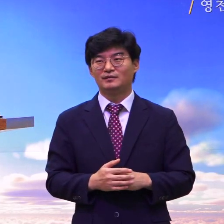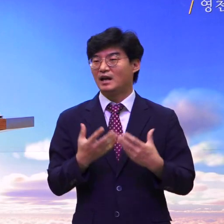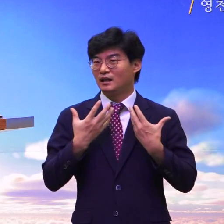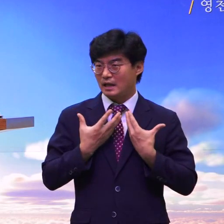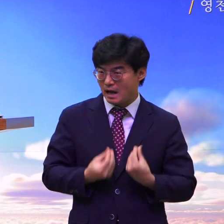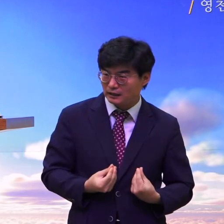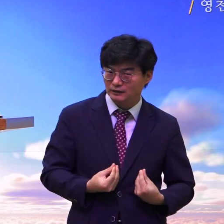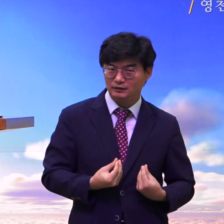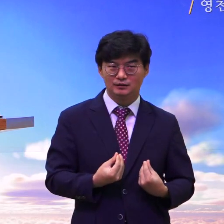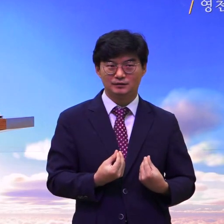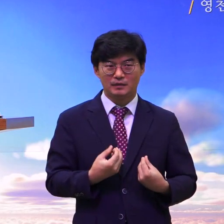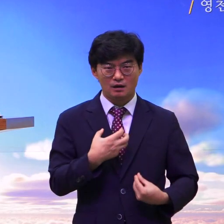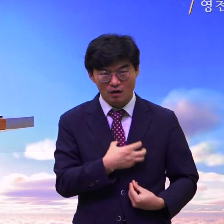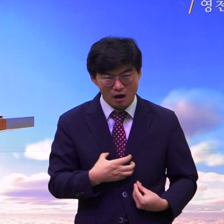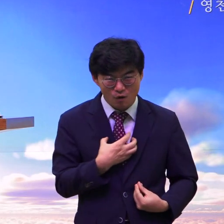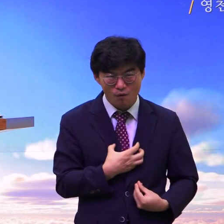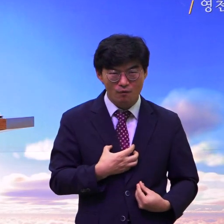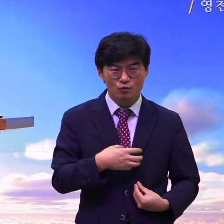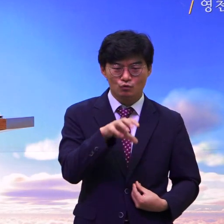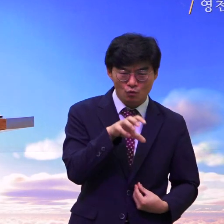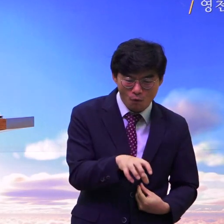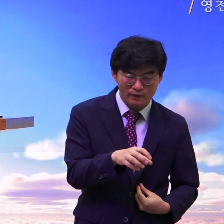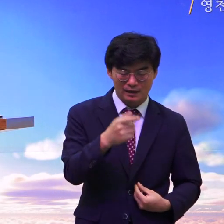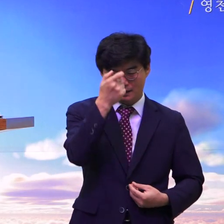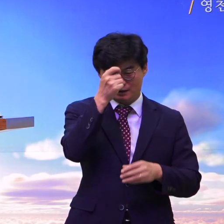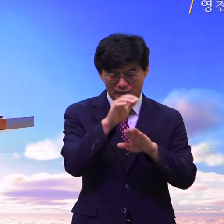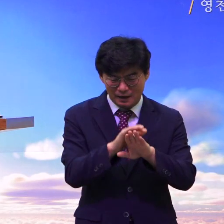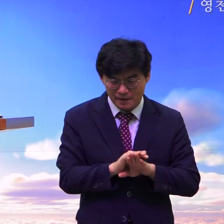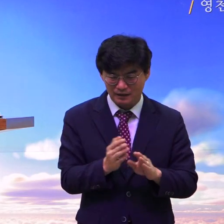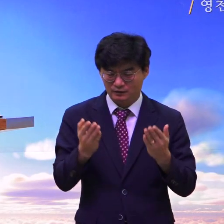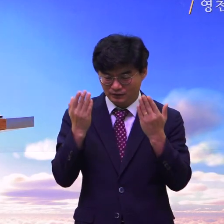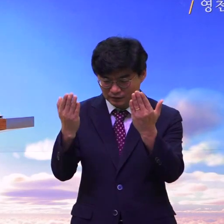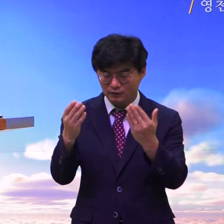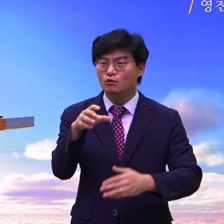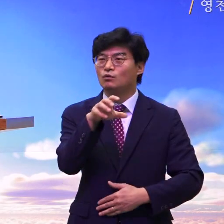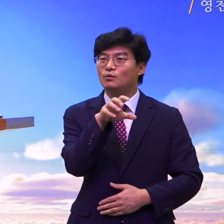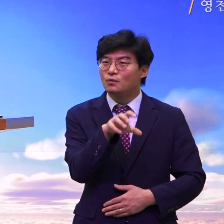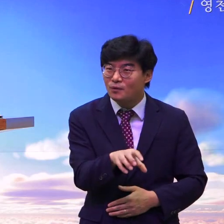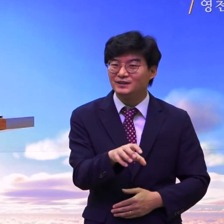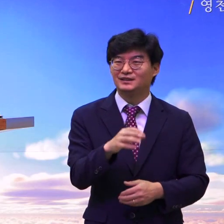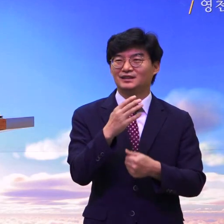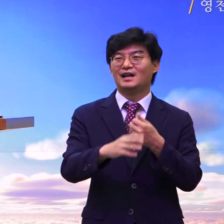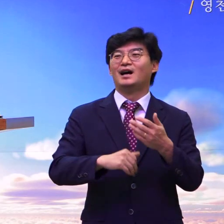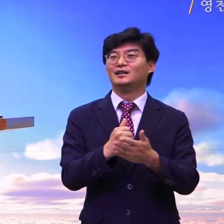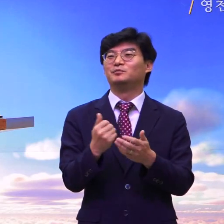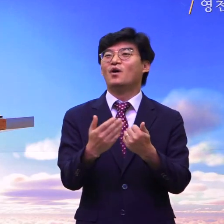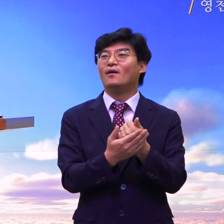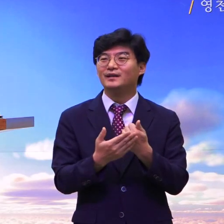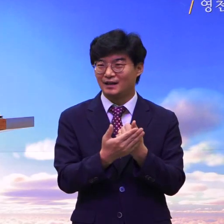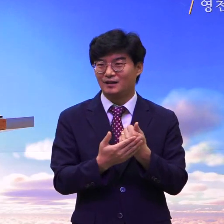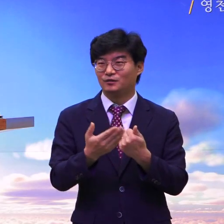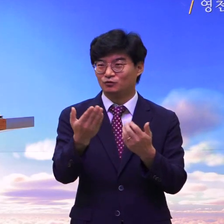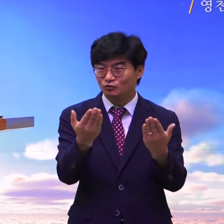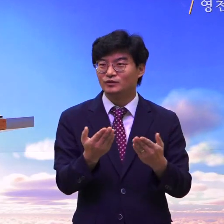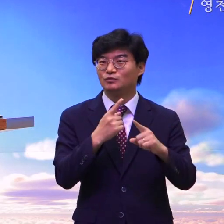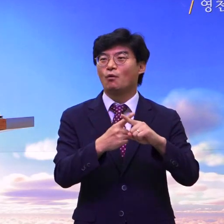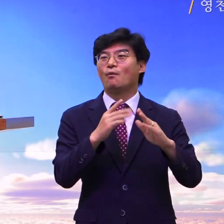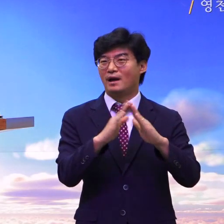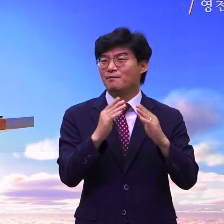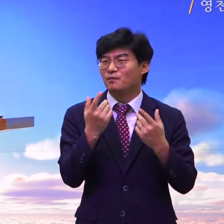낙심과 절망에 빠진 그 자리에서 하나님을 예배하고 도저히 소망을 이야기할 수 없는 그